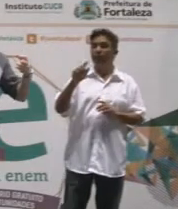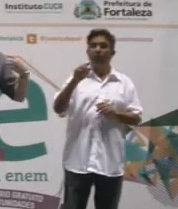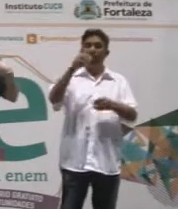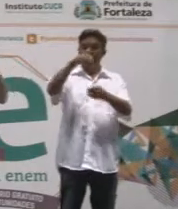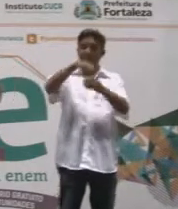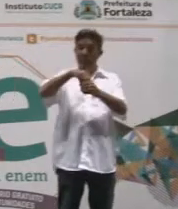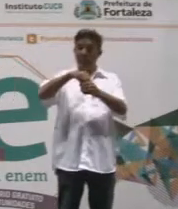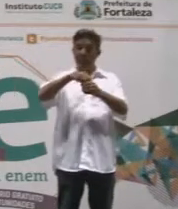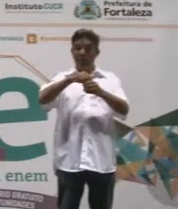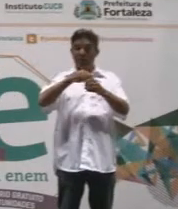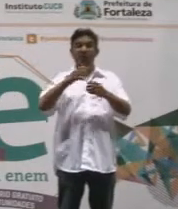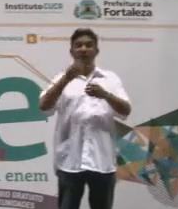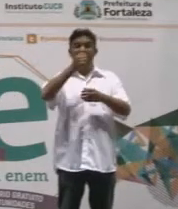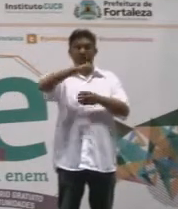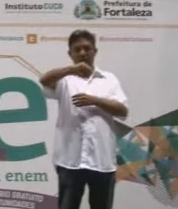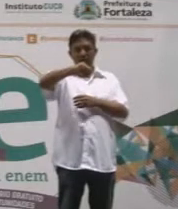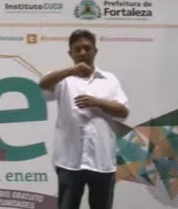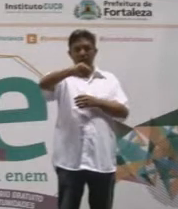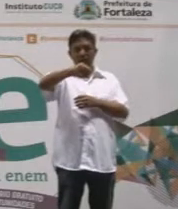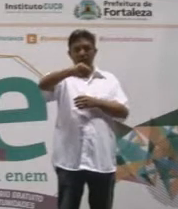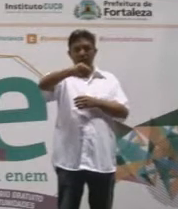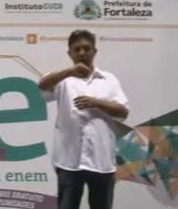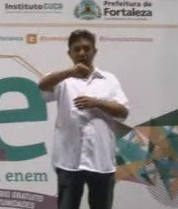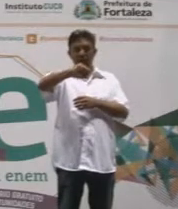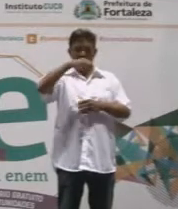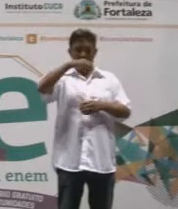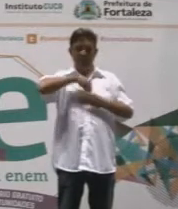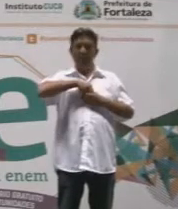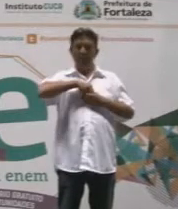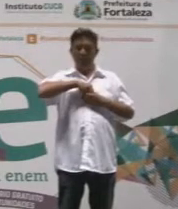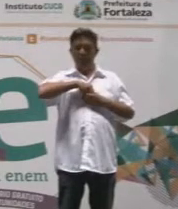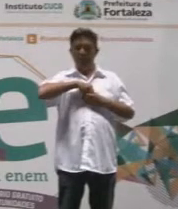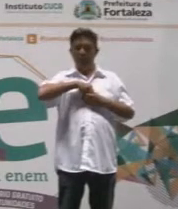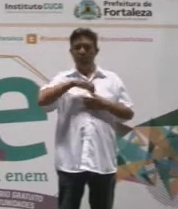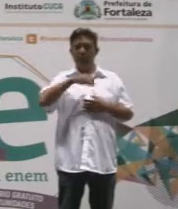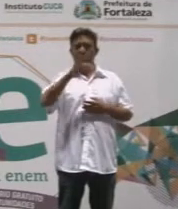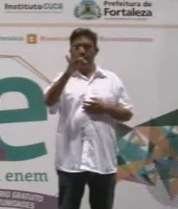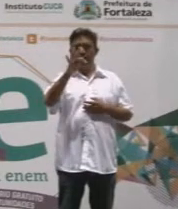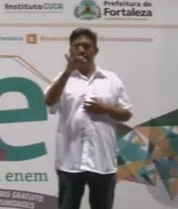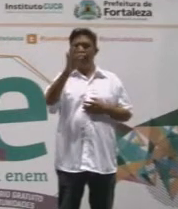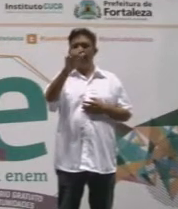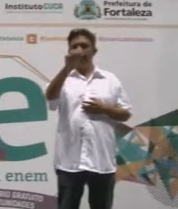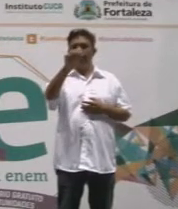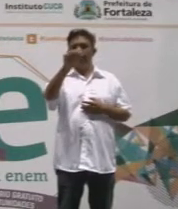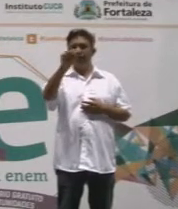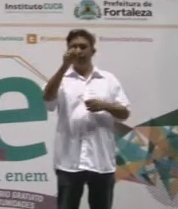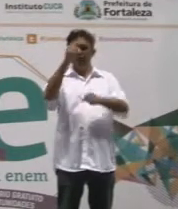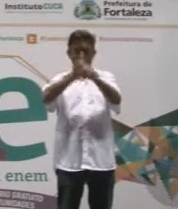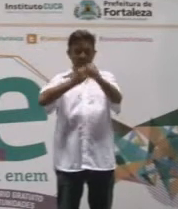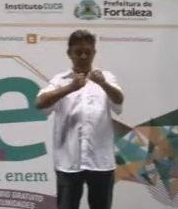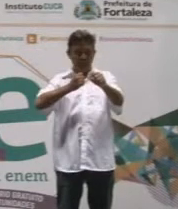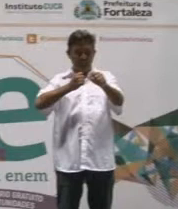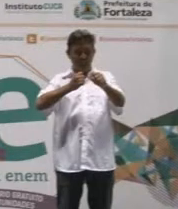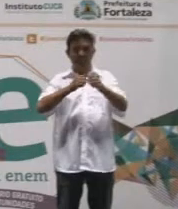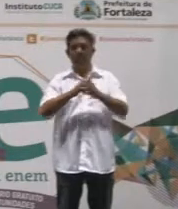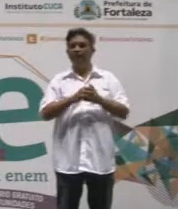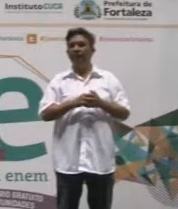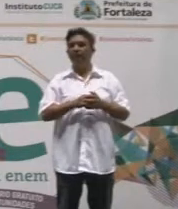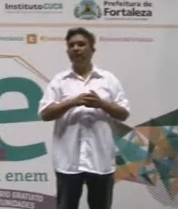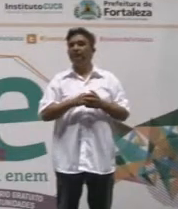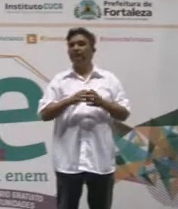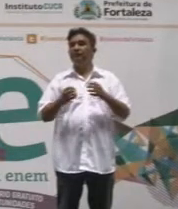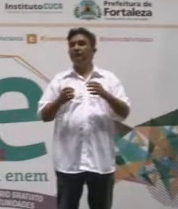substâncias liberadas pelas células de defesa para aumentar a produção de linfócitos T assassino, que é aquele que mata a célula infectada,